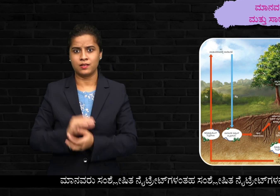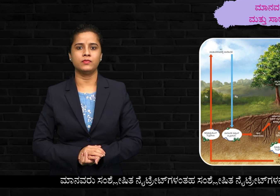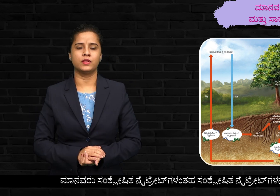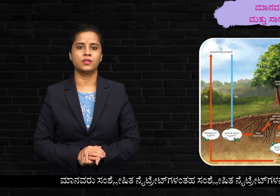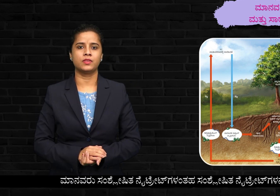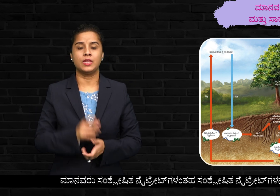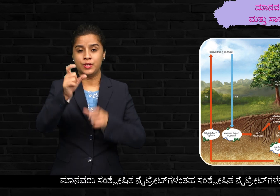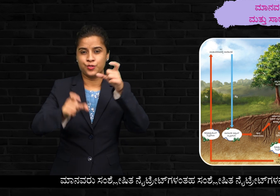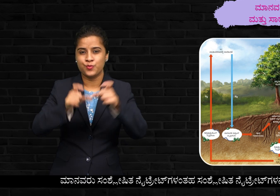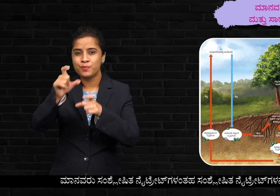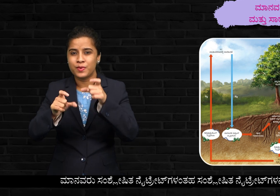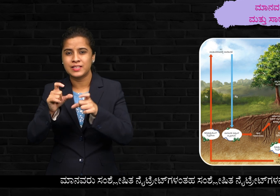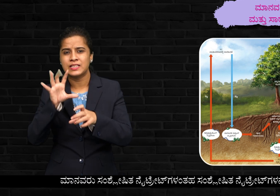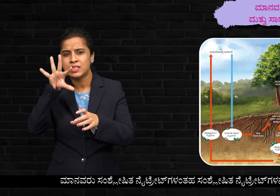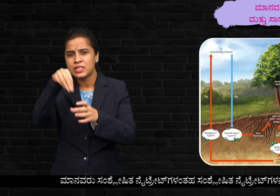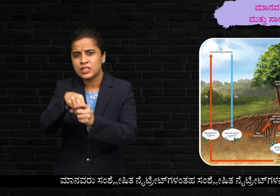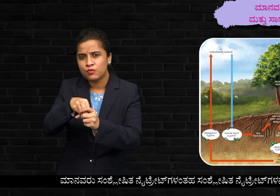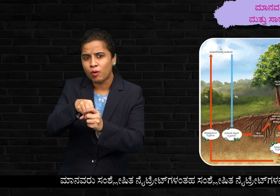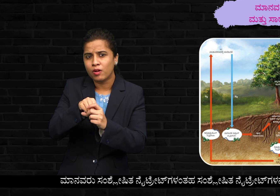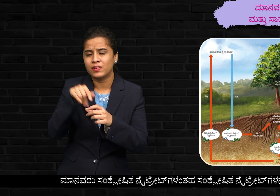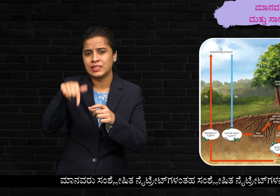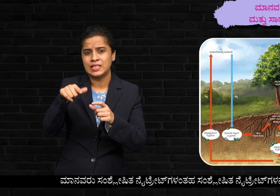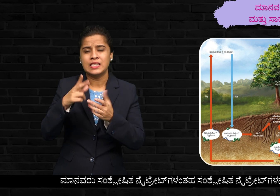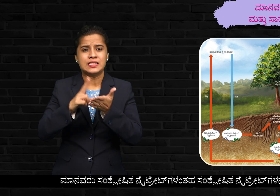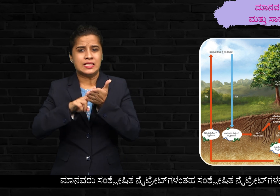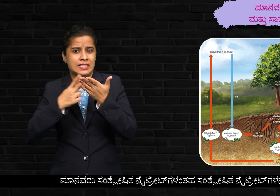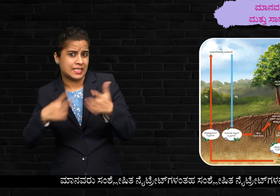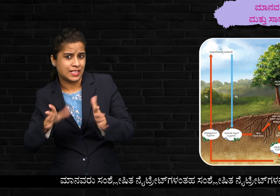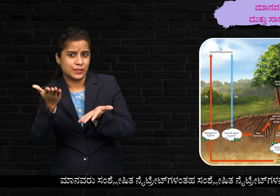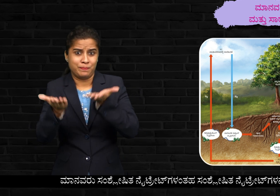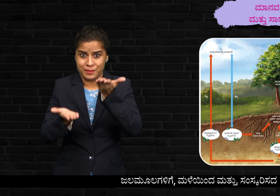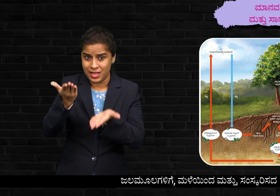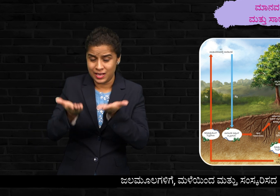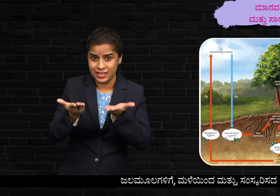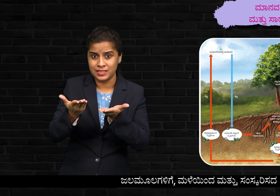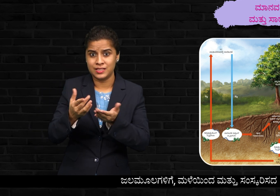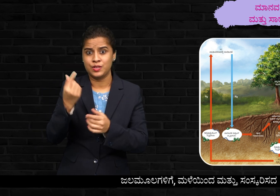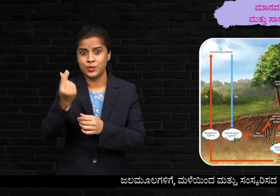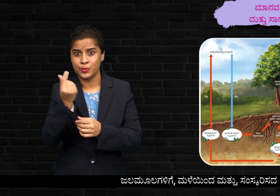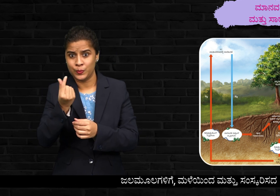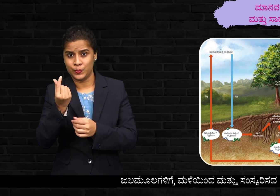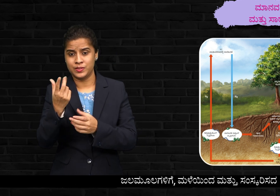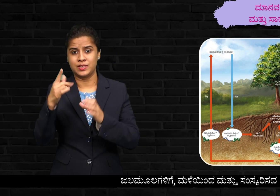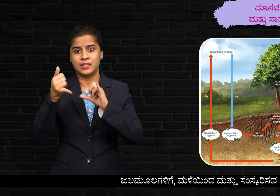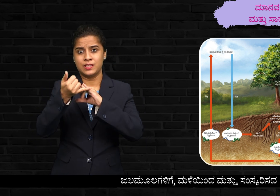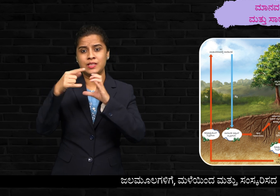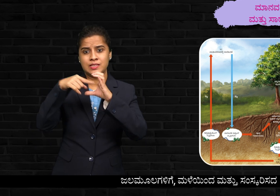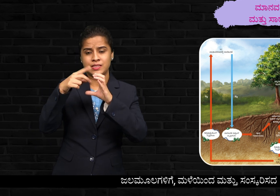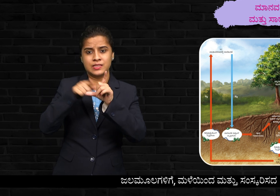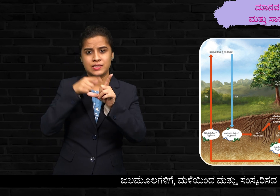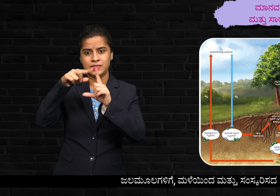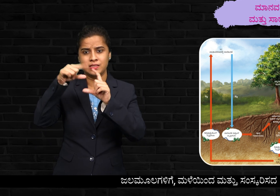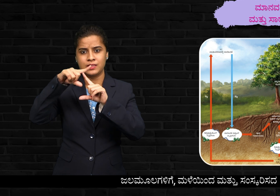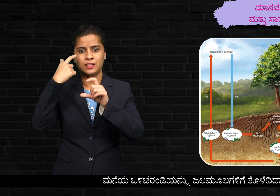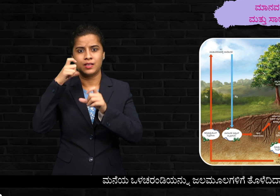ಮಾನವರು ಸಂಶ್ಲೇಷಿತ ನೈಟ್ರೇಟ್ಗಳಂತಹ ಸಂಶ್ಲೇಷಿತ ನೈಟ್ರೇಟ್ಗಳನ್ನು ಬಳಸಿಕೊಂಡು ಜಲಮೂಲಗಳಿಗೆ ಮಳೆಯಿಂದ ಮತ್ತು